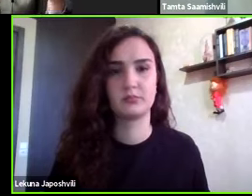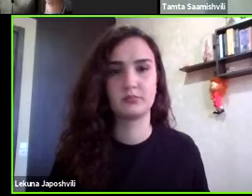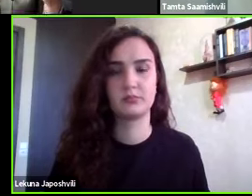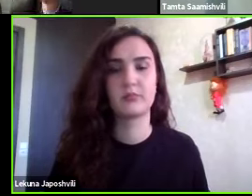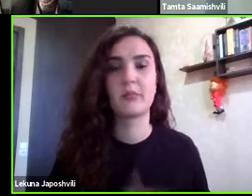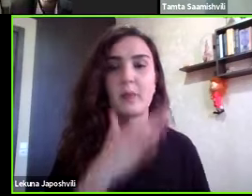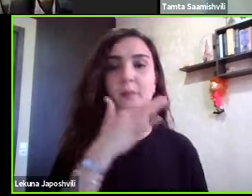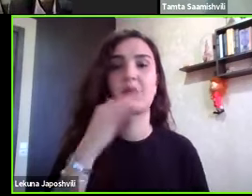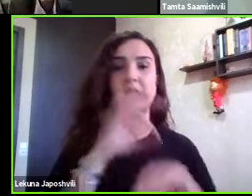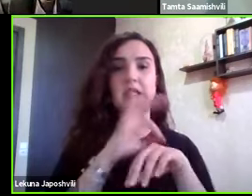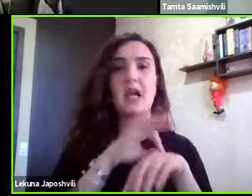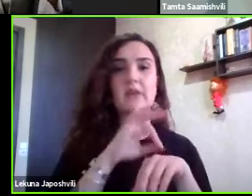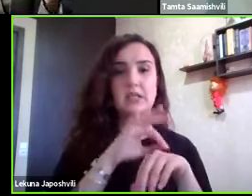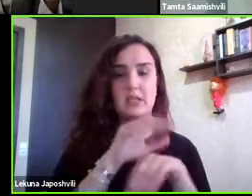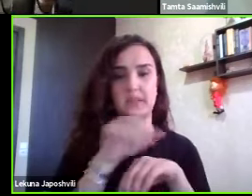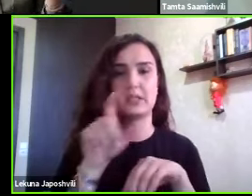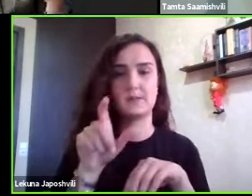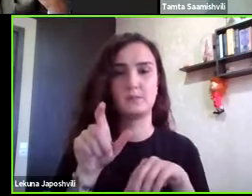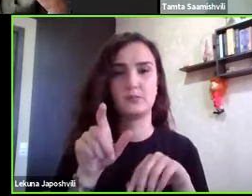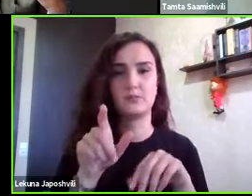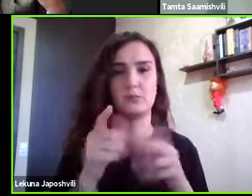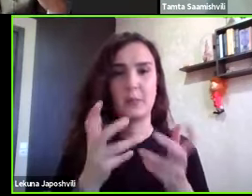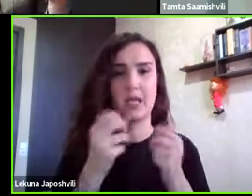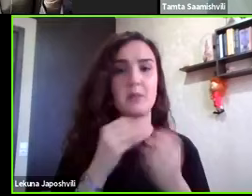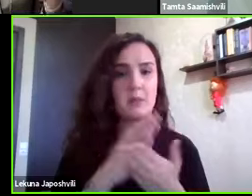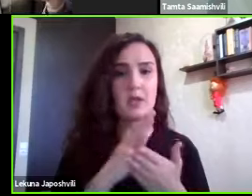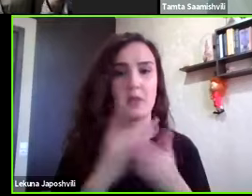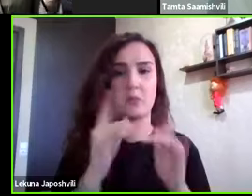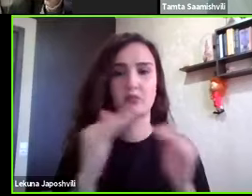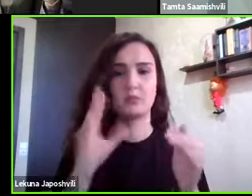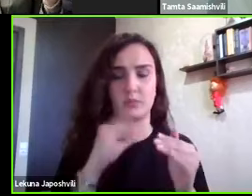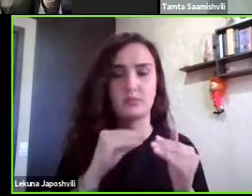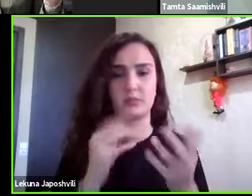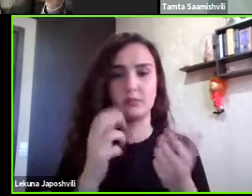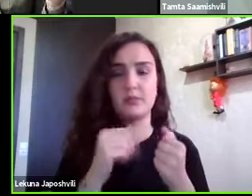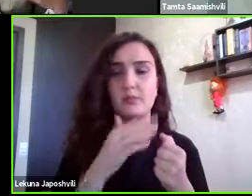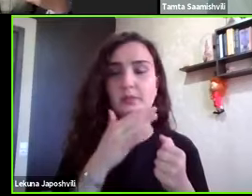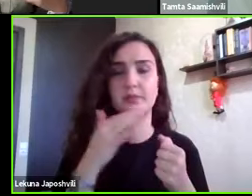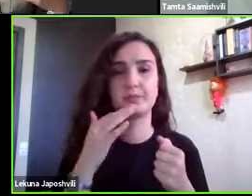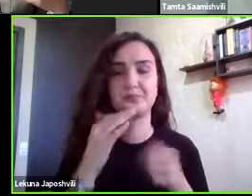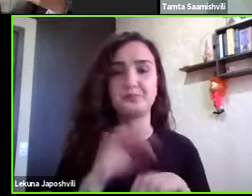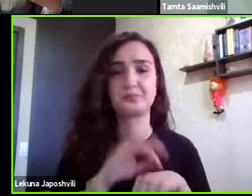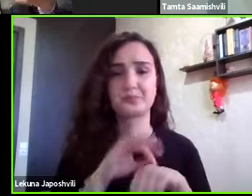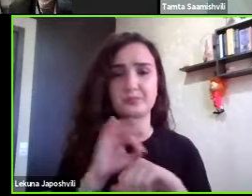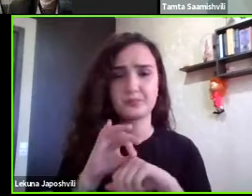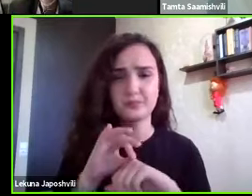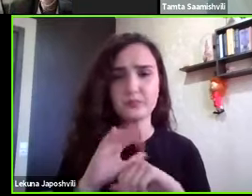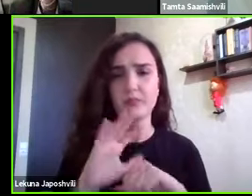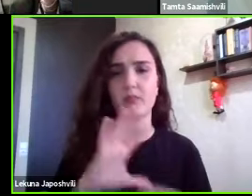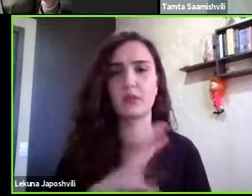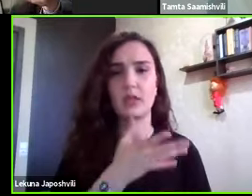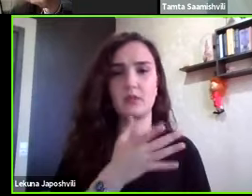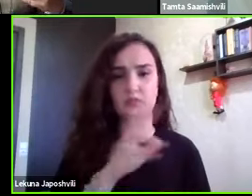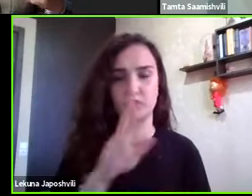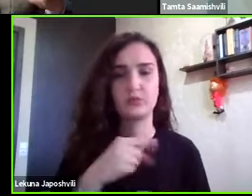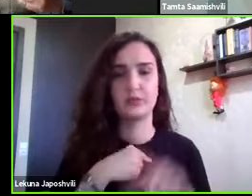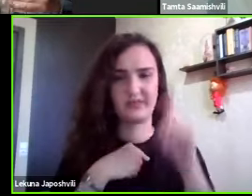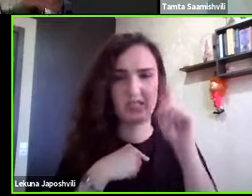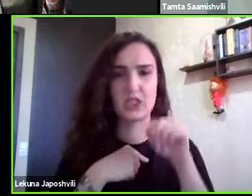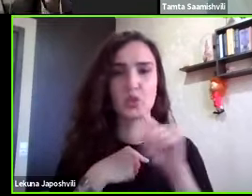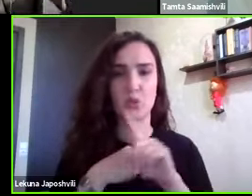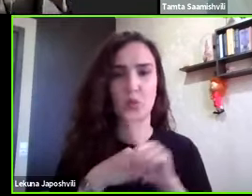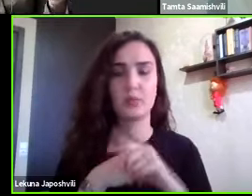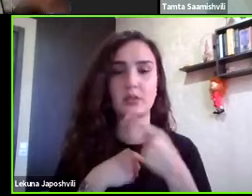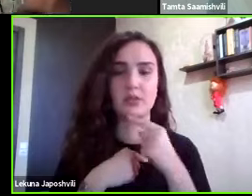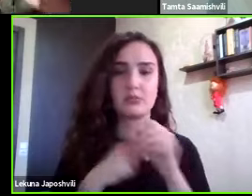ბევრი დაავადების მიმღებლები არიან ბავშვები და დაავადება გადააქვთ და ჩვენ ვიცით ხოლმე რომ თქმა